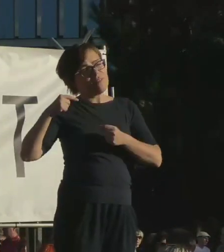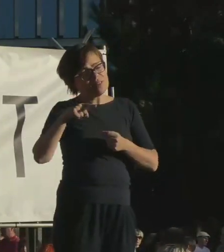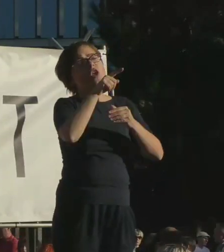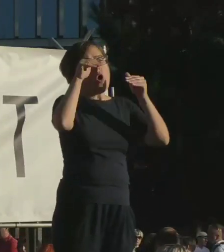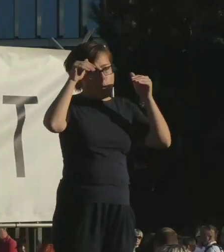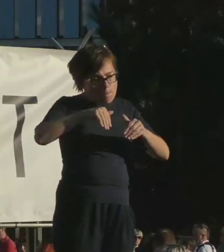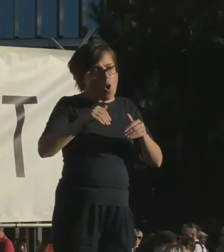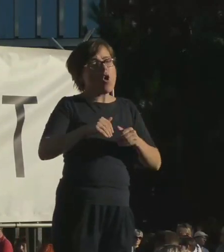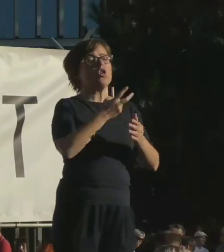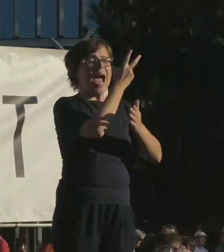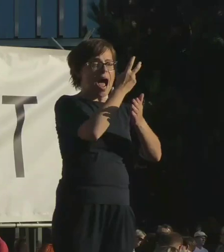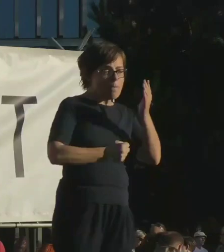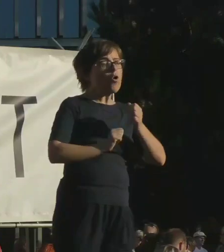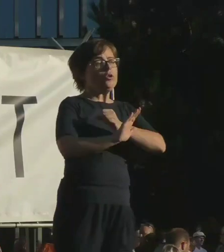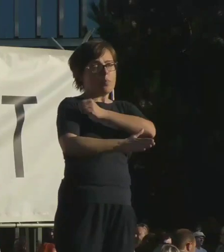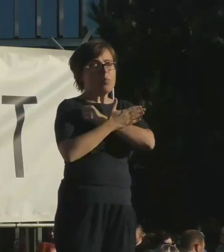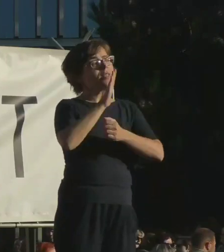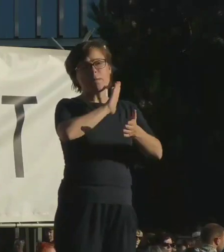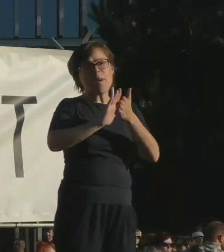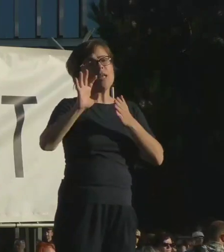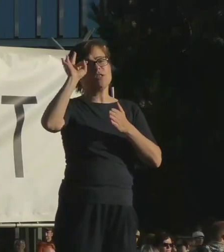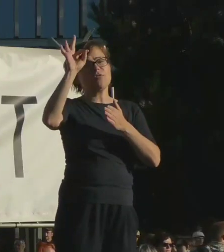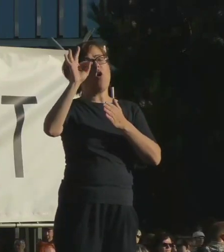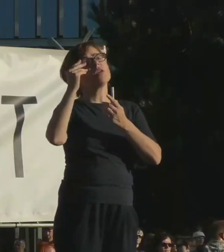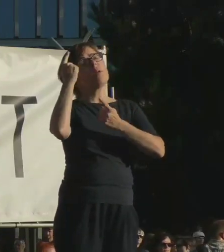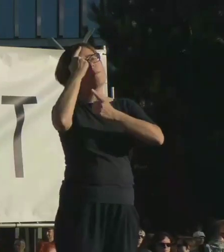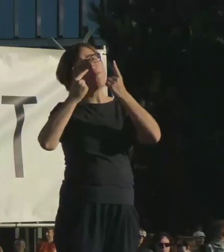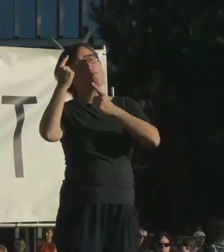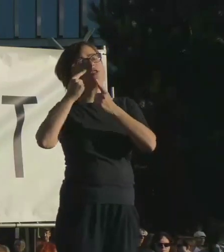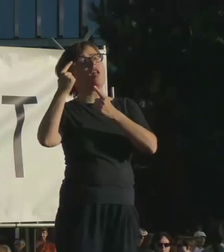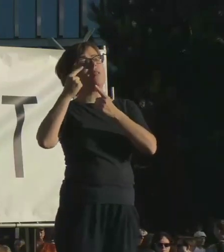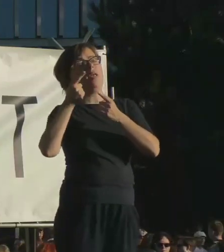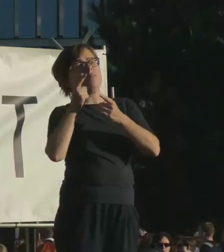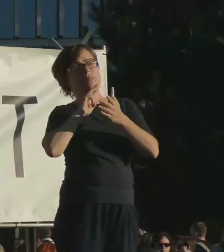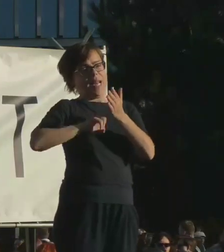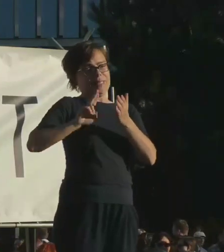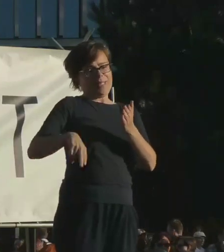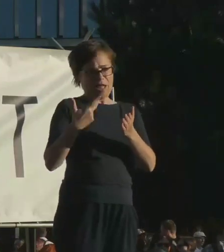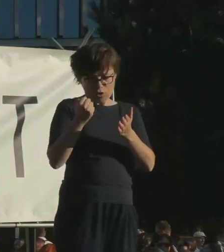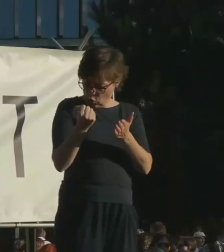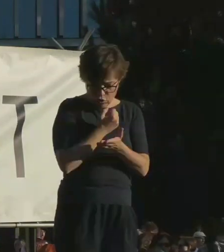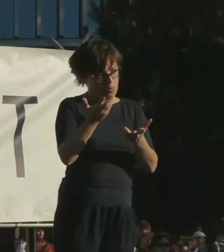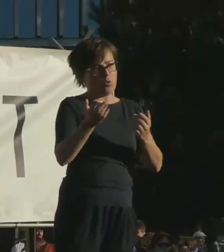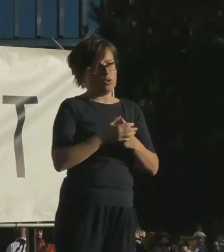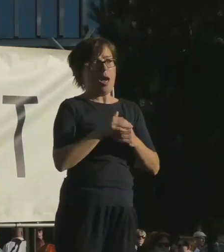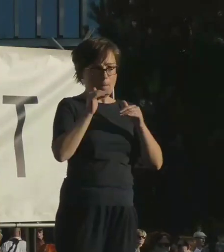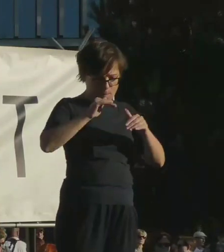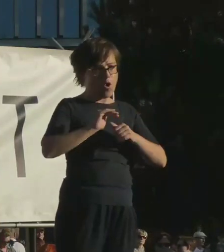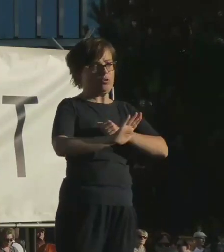bez rezygnowania ze swoich przekonań, do czego gorąco zachęcamy.